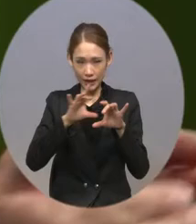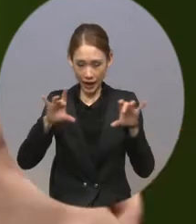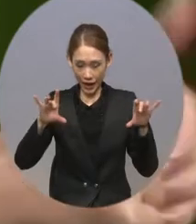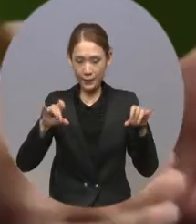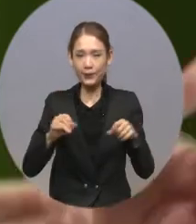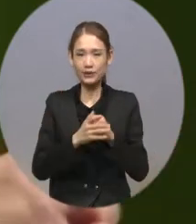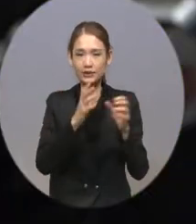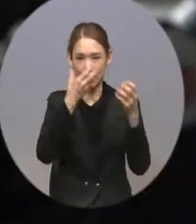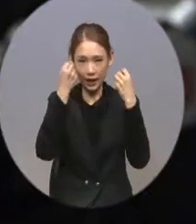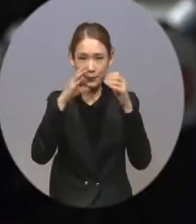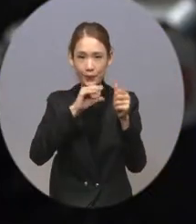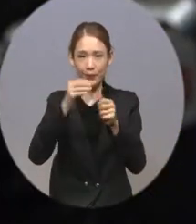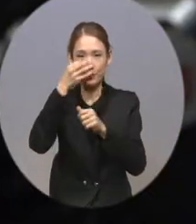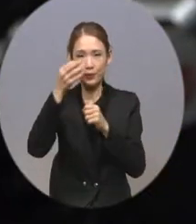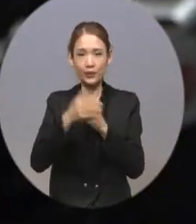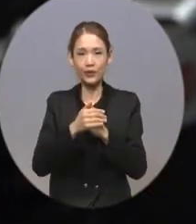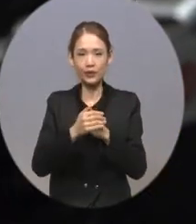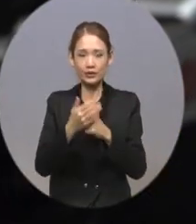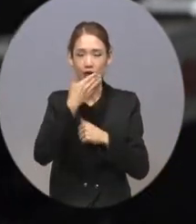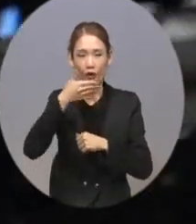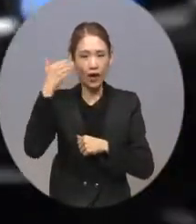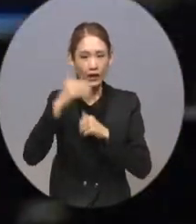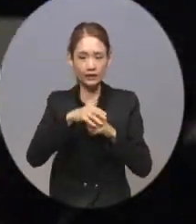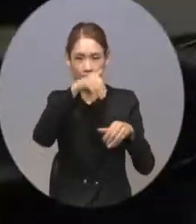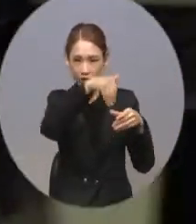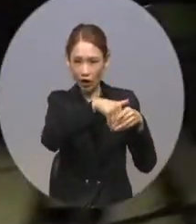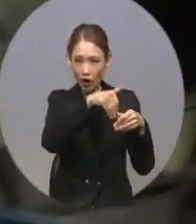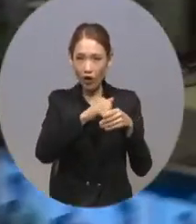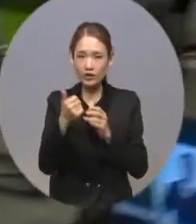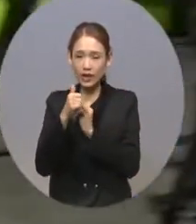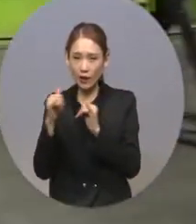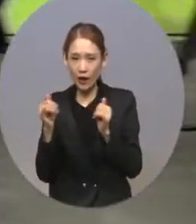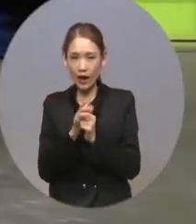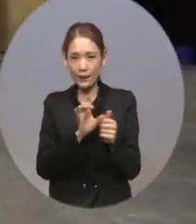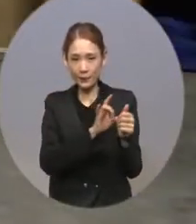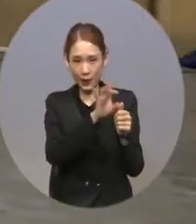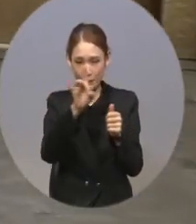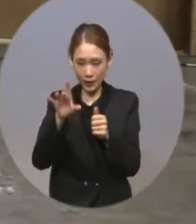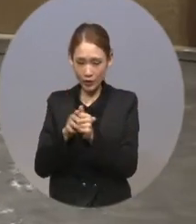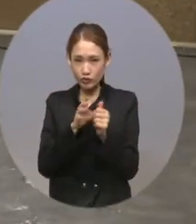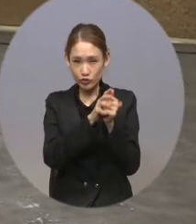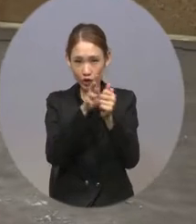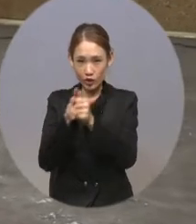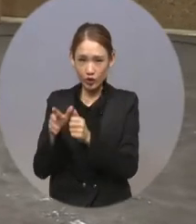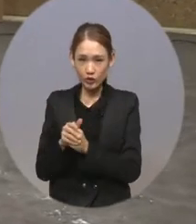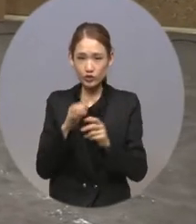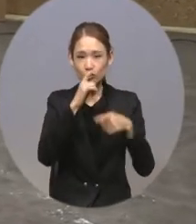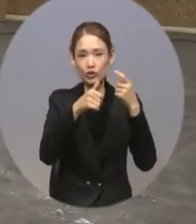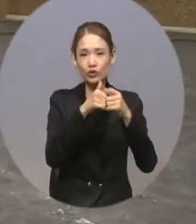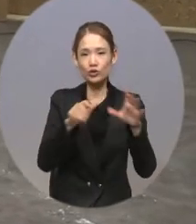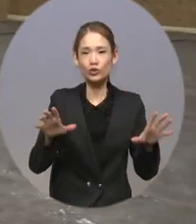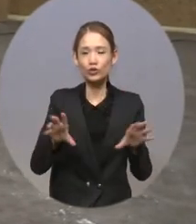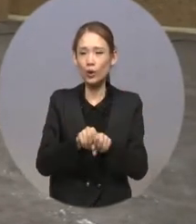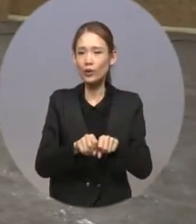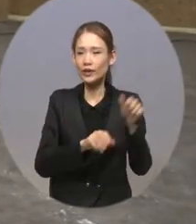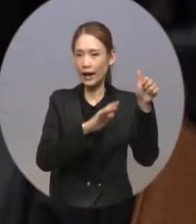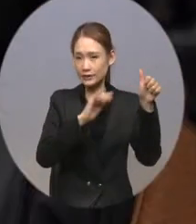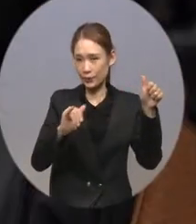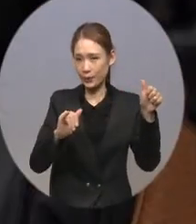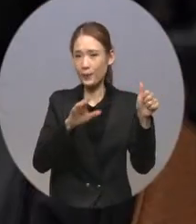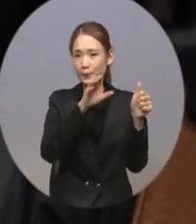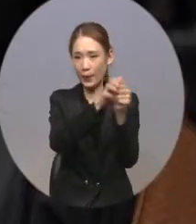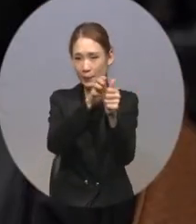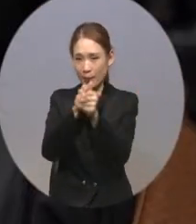청각장애 선거인을 위해 사회자와 각 후보자를 전담하는 수어 통역사 총 5명을 배치해